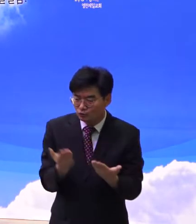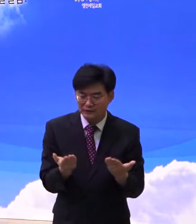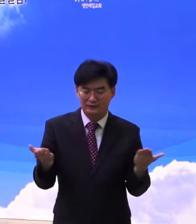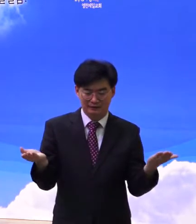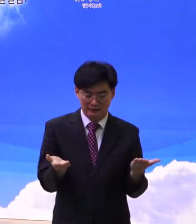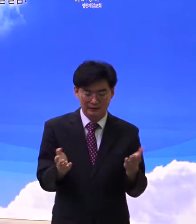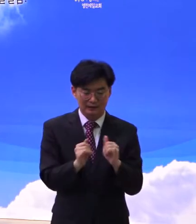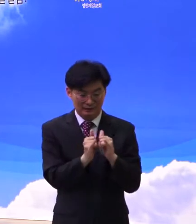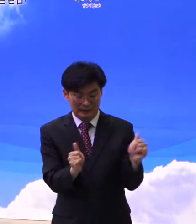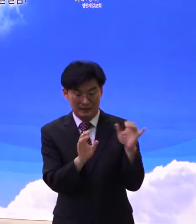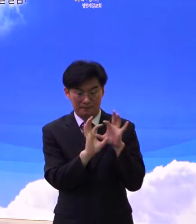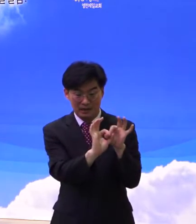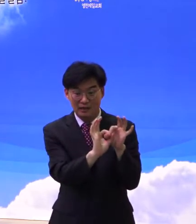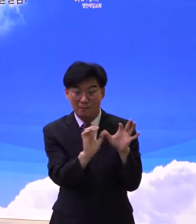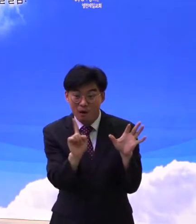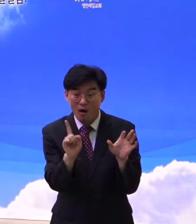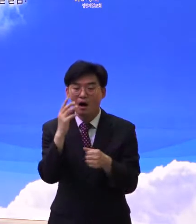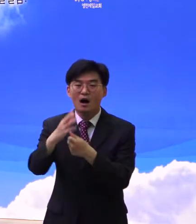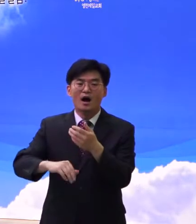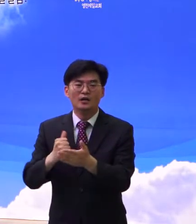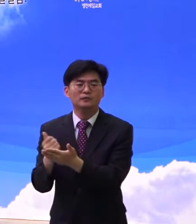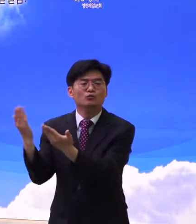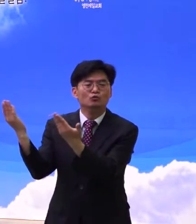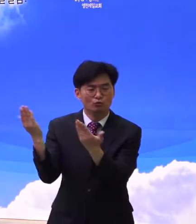할까요? 하나님 지혜를 주세요.